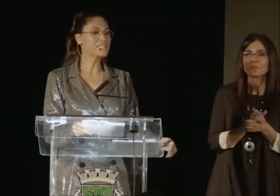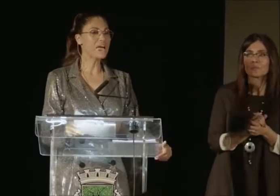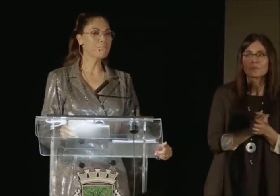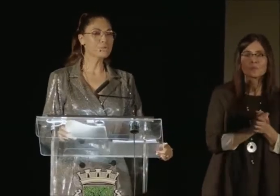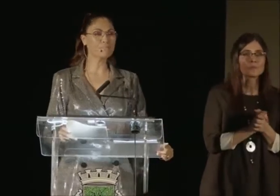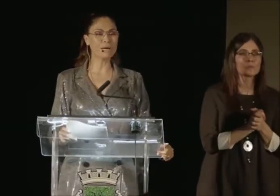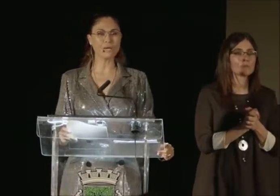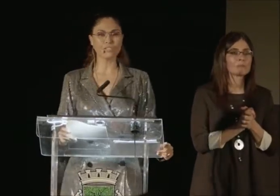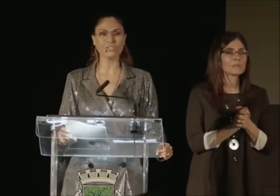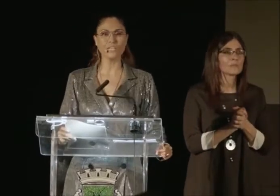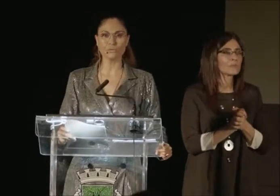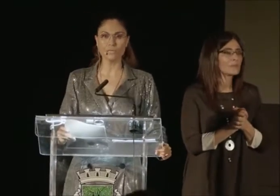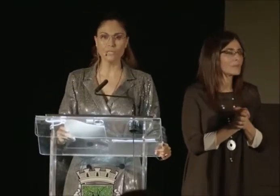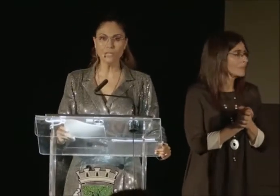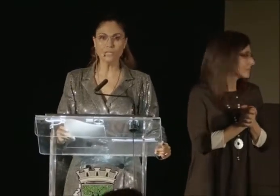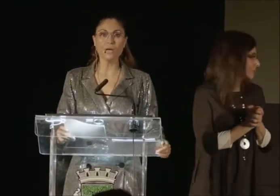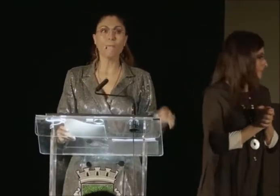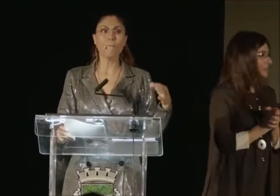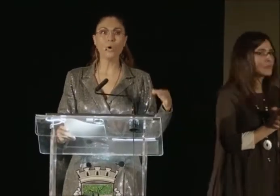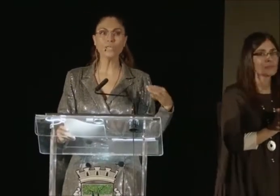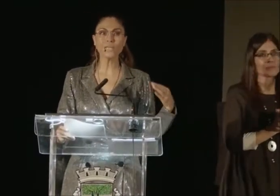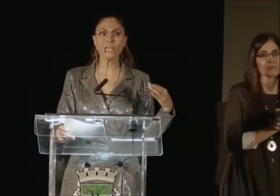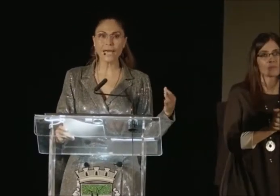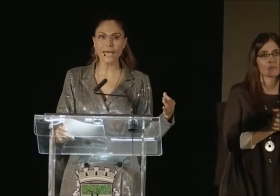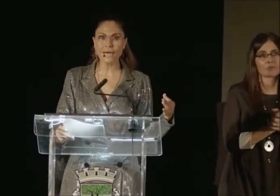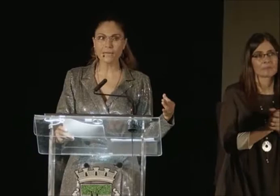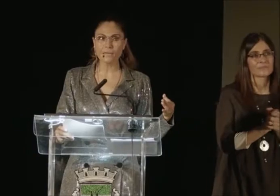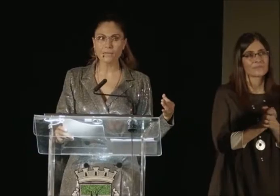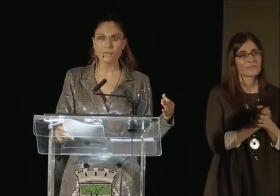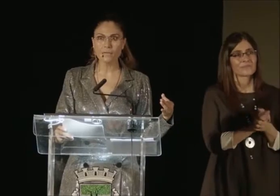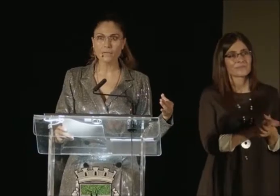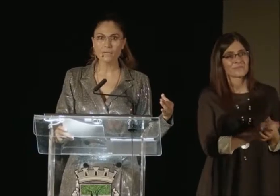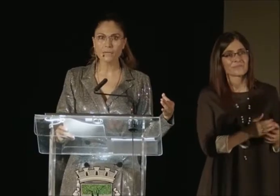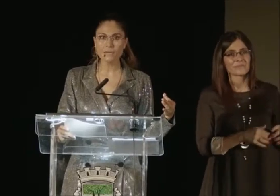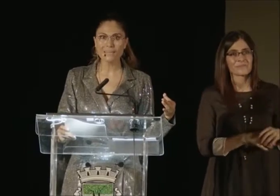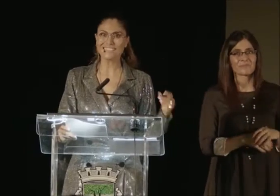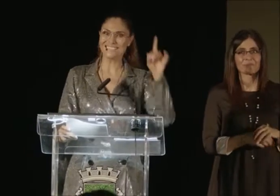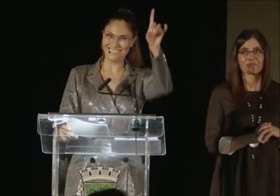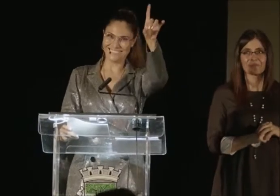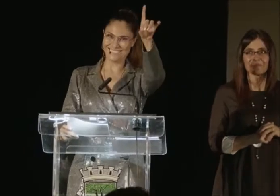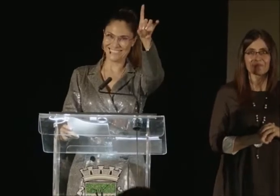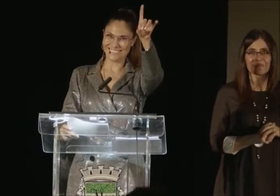e passamos para o distrito de Porto Alegre.